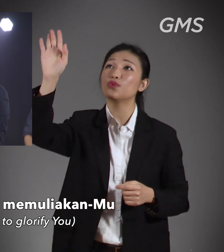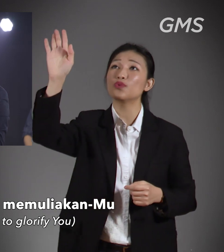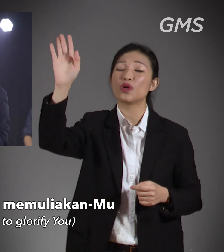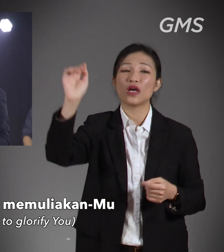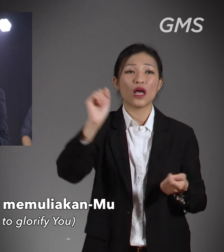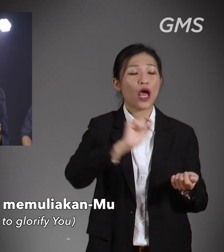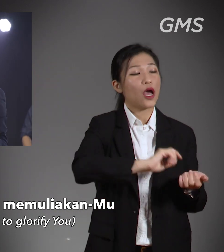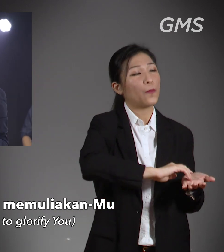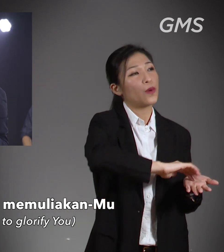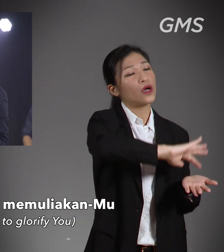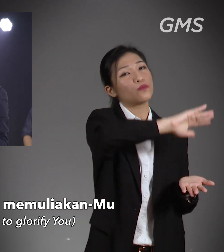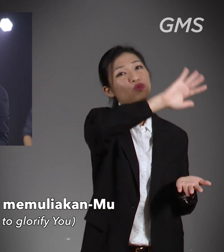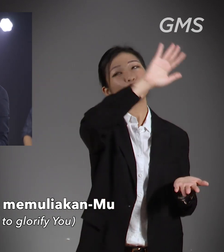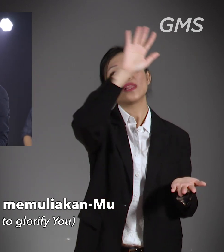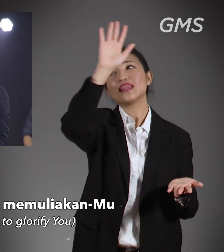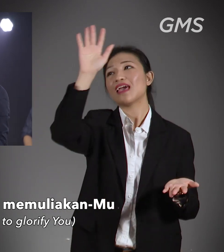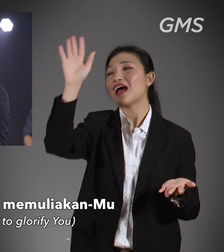Mengasihi-Mu,